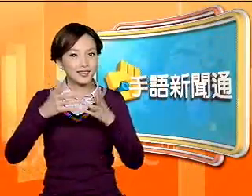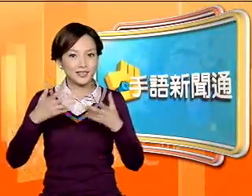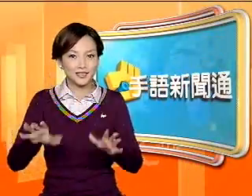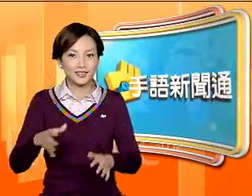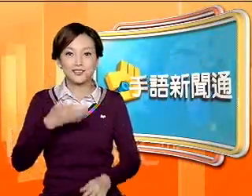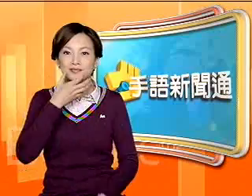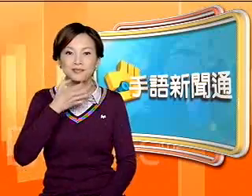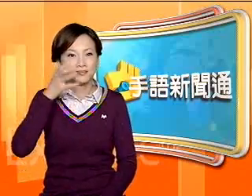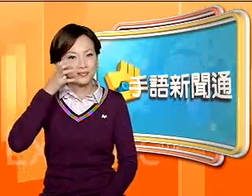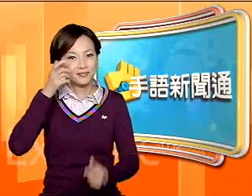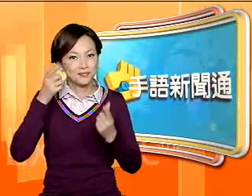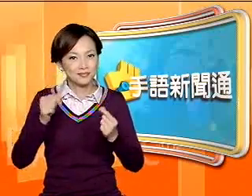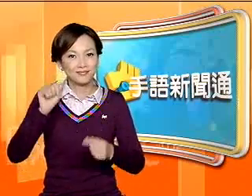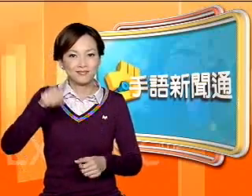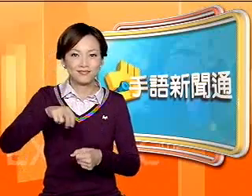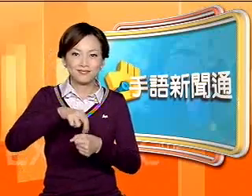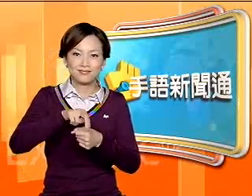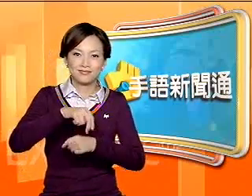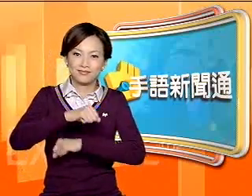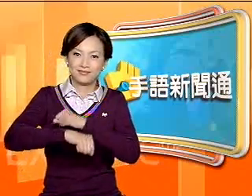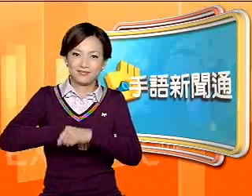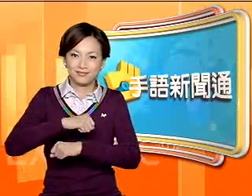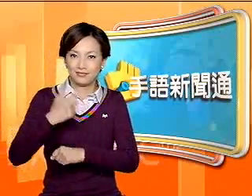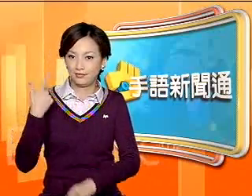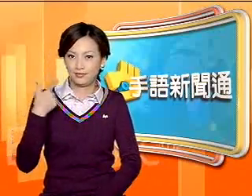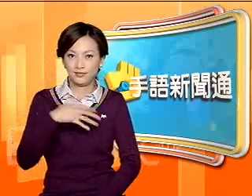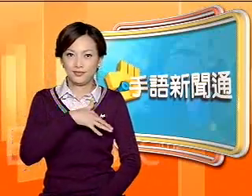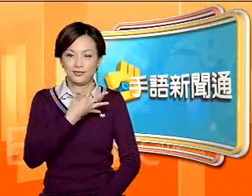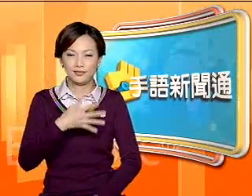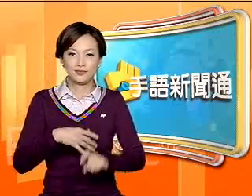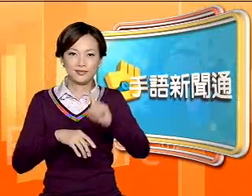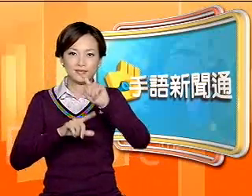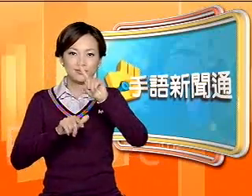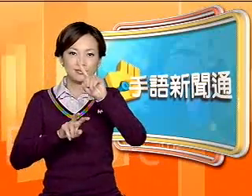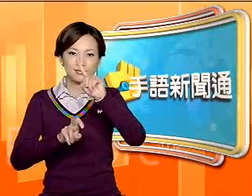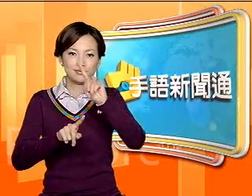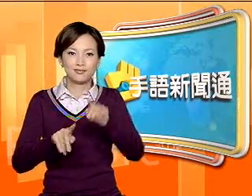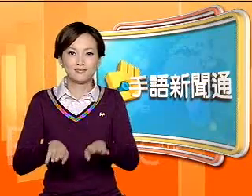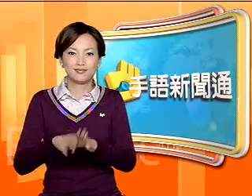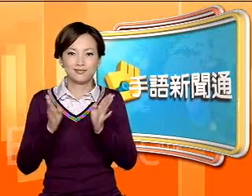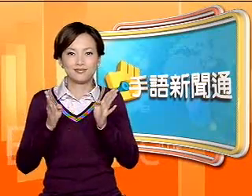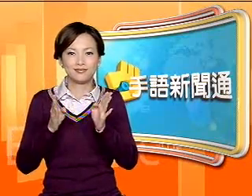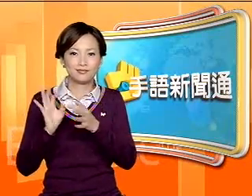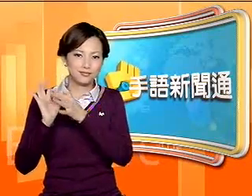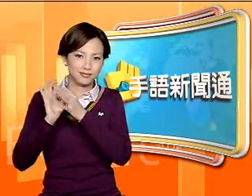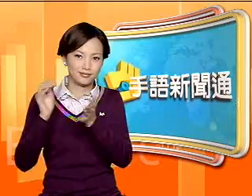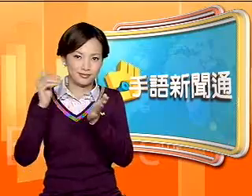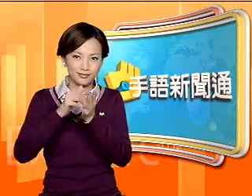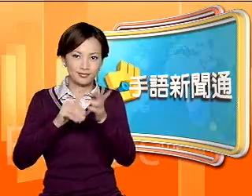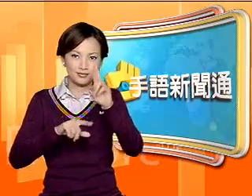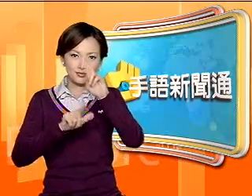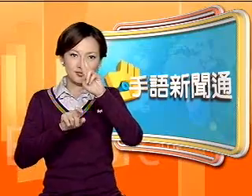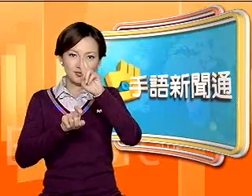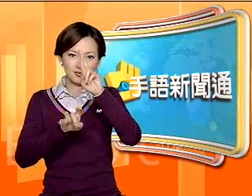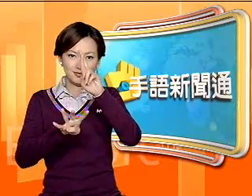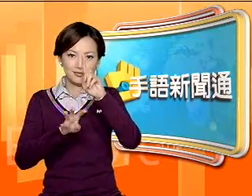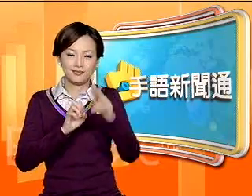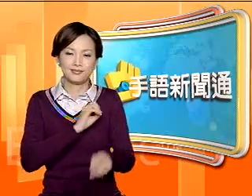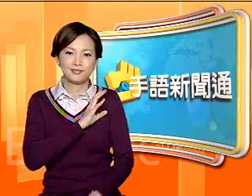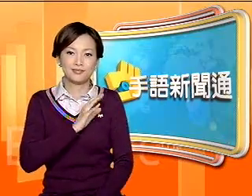刚刚新闻当中提到的耶诞心愿认领公益活动，已经从上个礼拜五11月21号开跑，将会一直